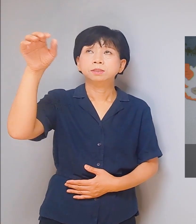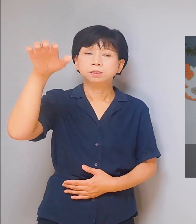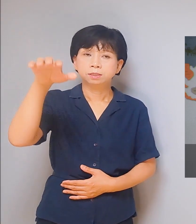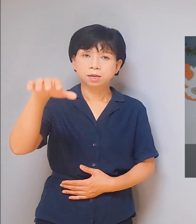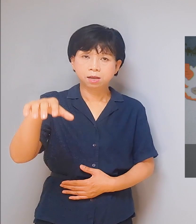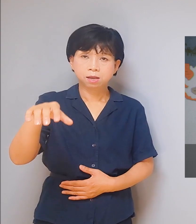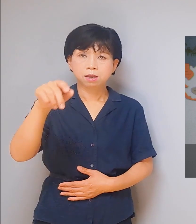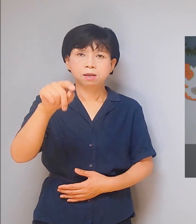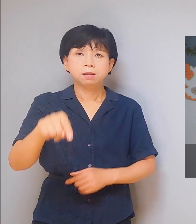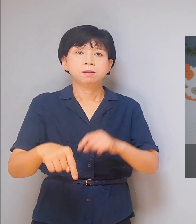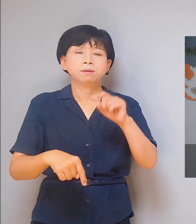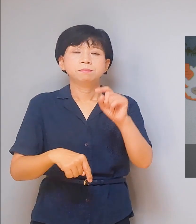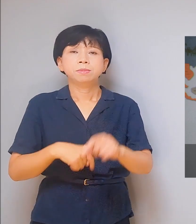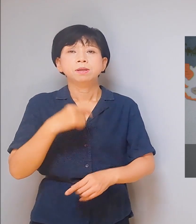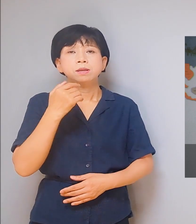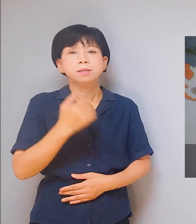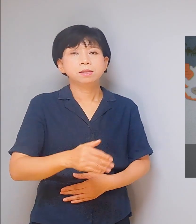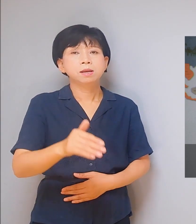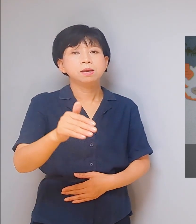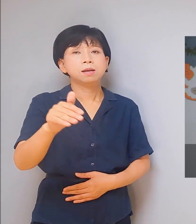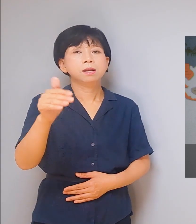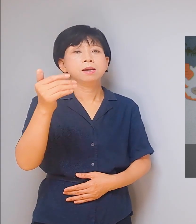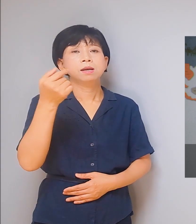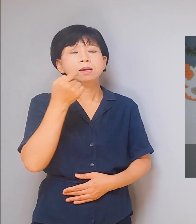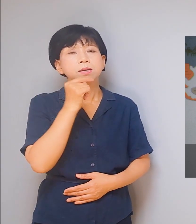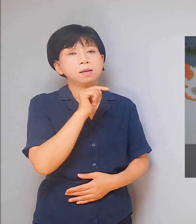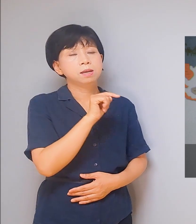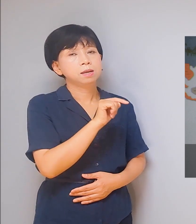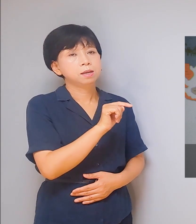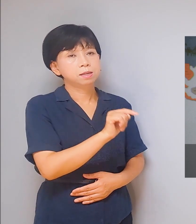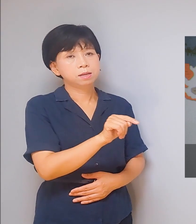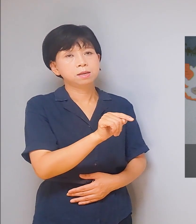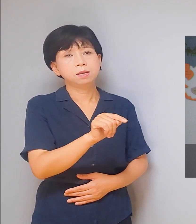사복하고 그 앞에